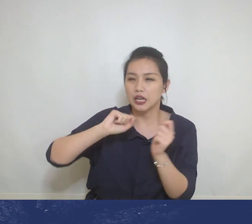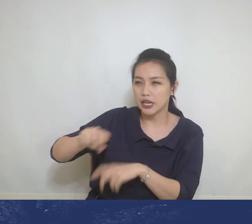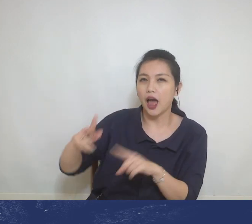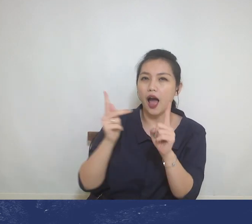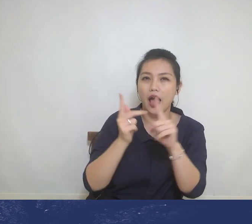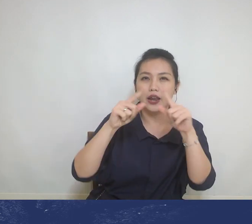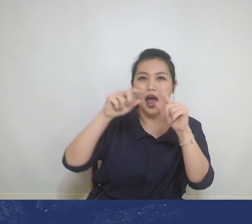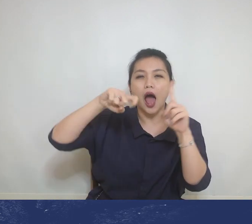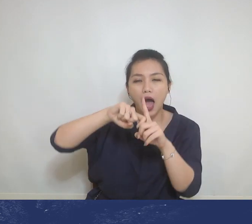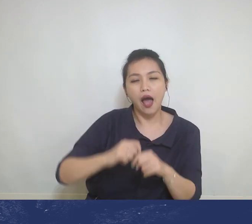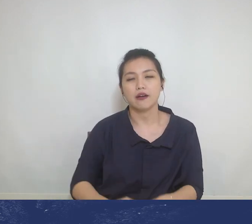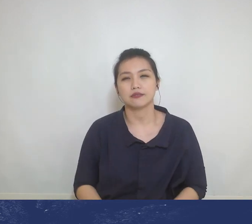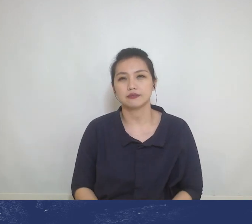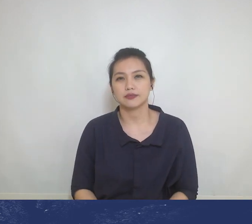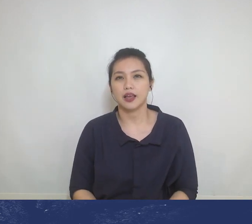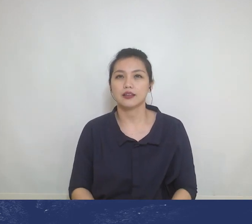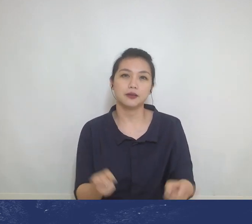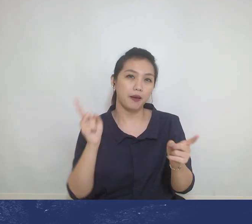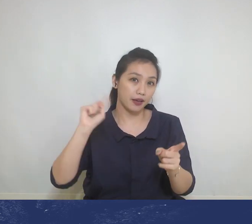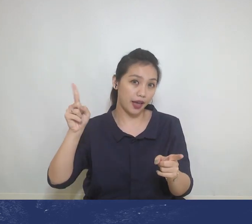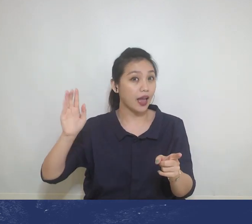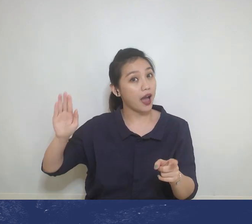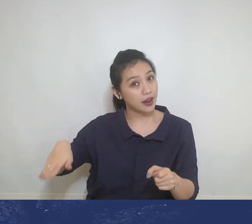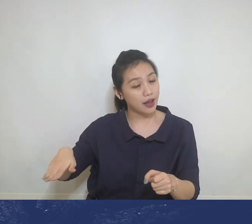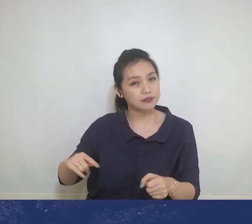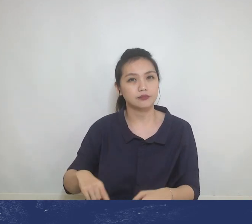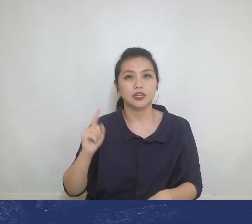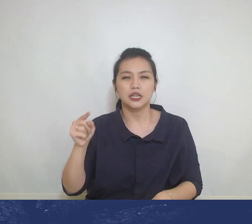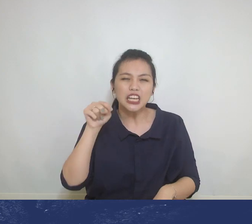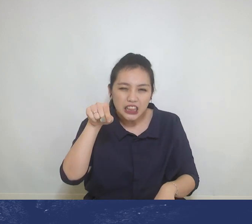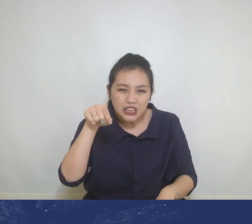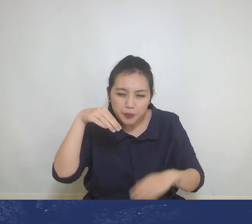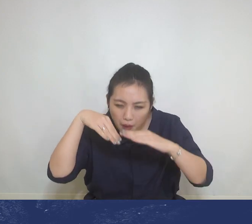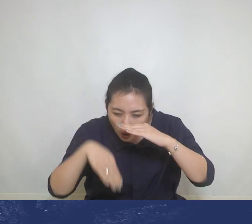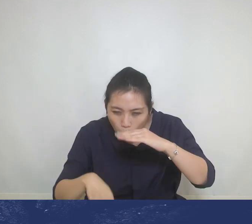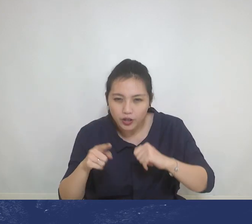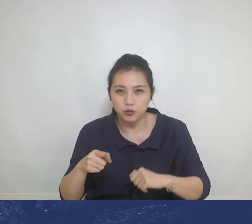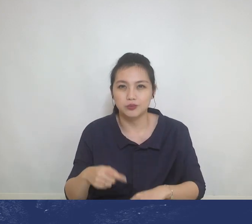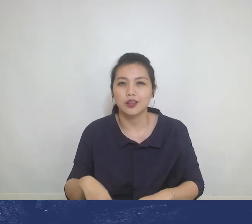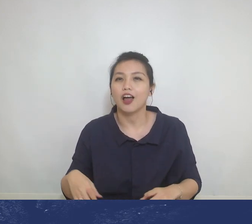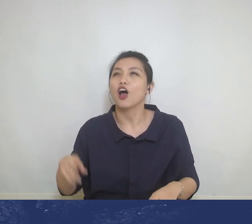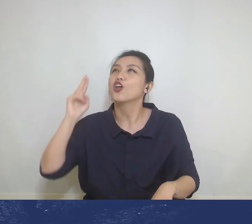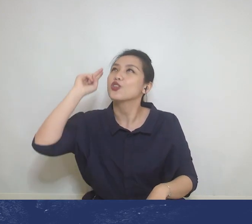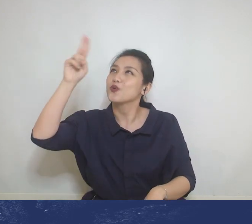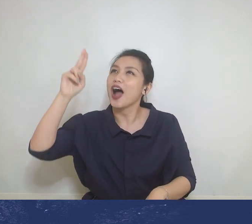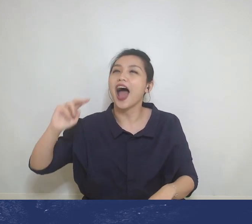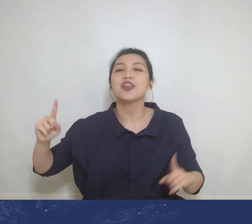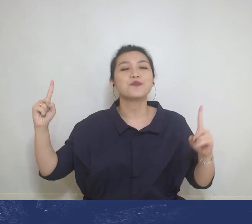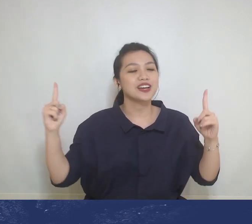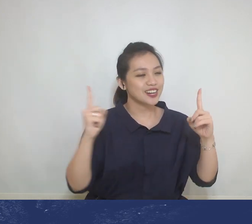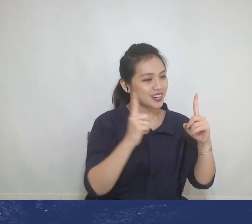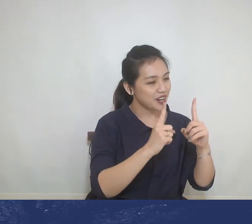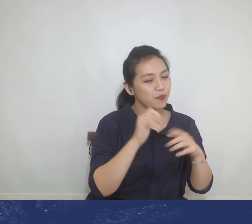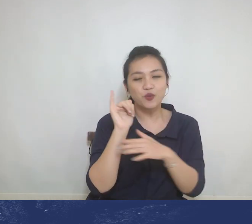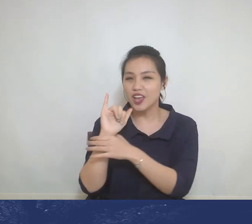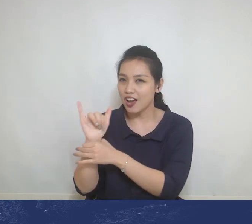seorang anak di rumah papanya dan mamanya kayak gitu. Di titik terendah itulah Tuhan menjumpai Yakub.